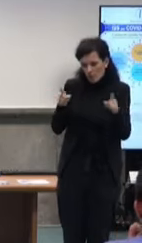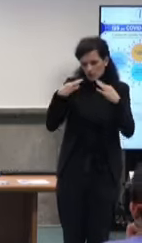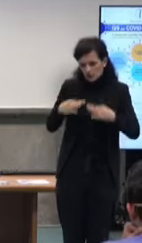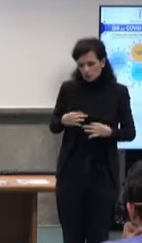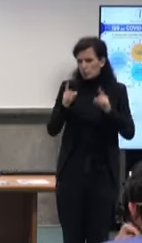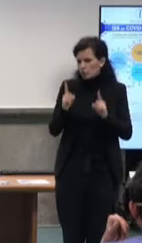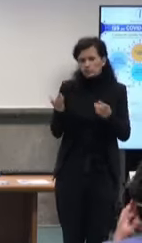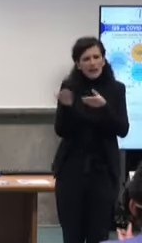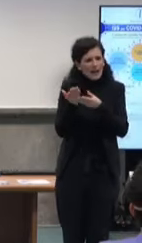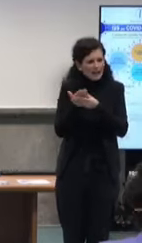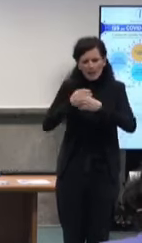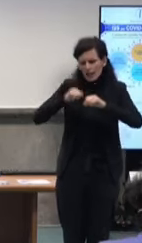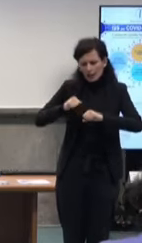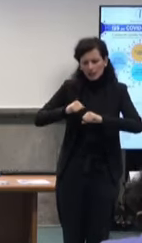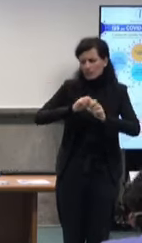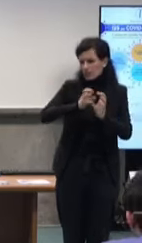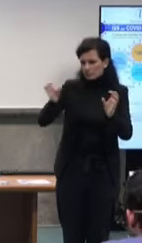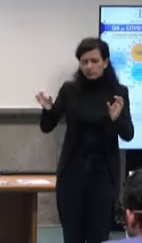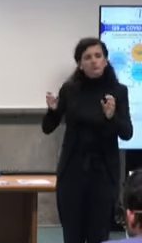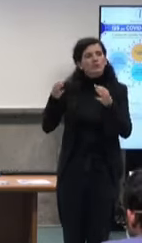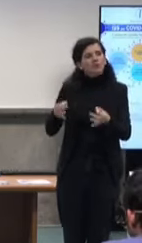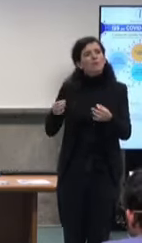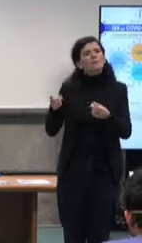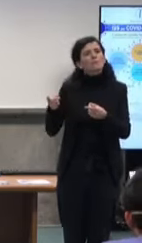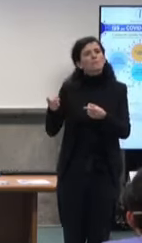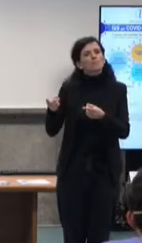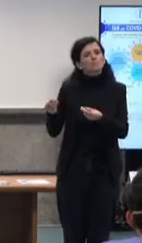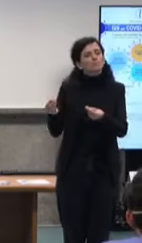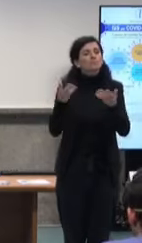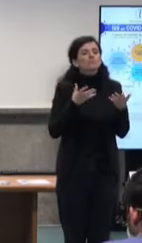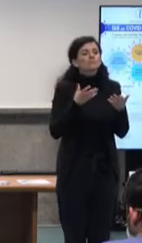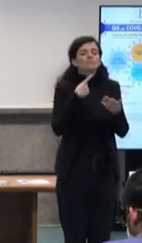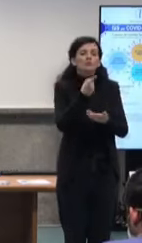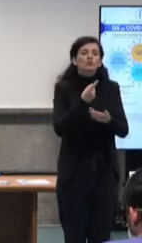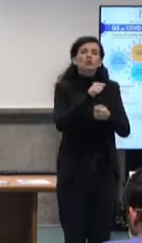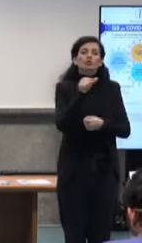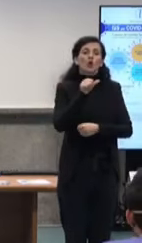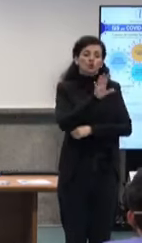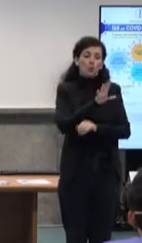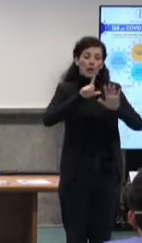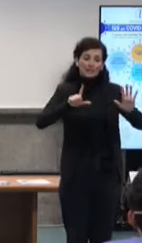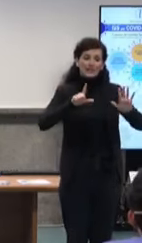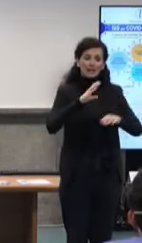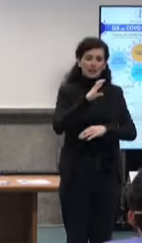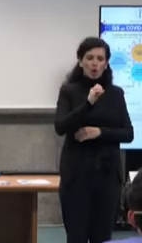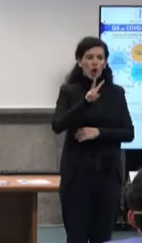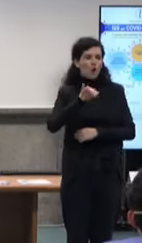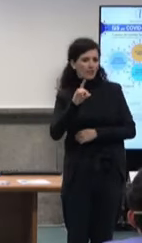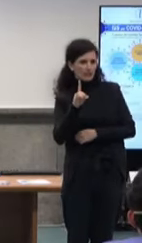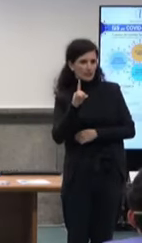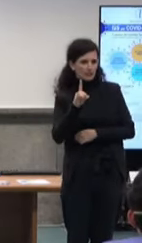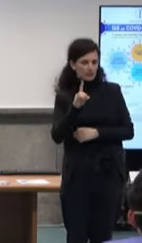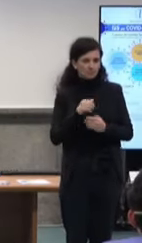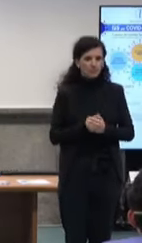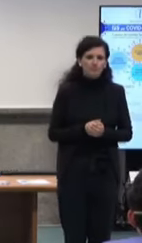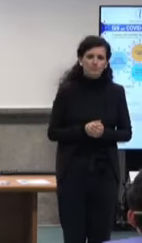insomma li metodologie diciamo rituali soltanto 57 perkovic questo è quello che risulta nella tabella però